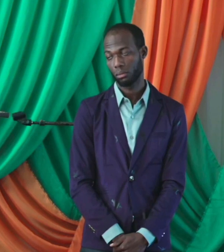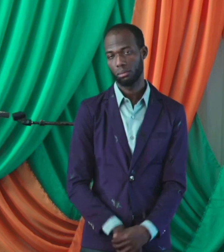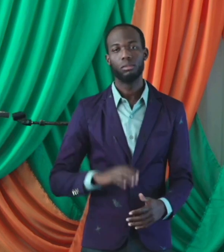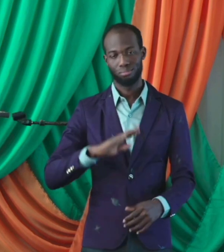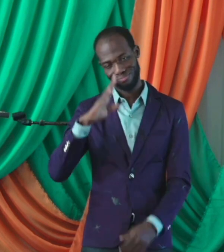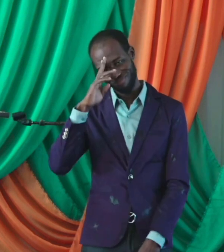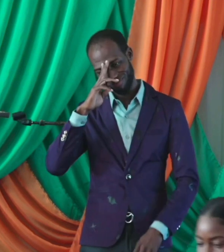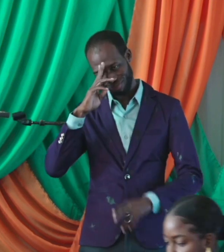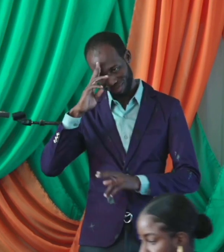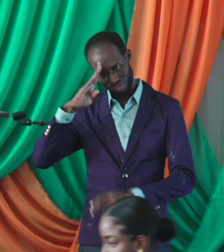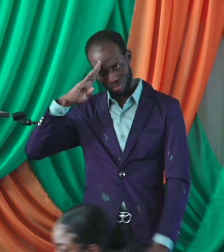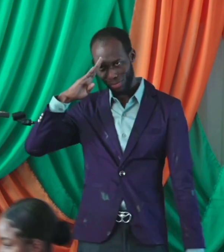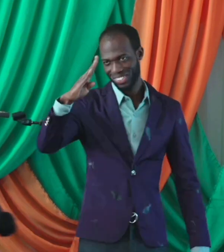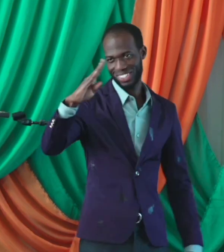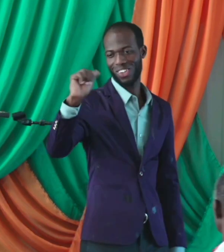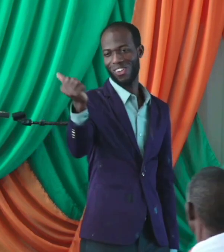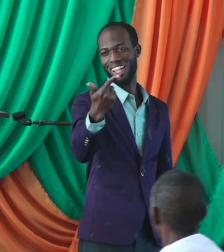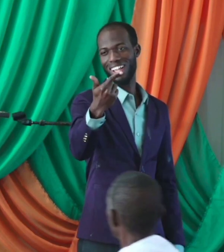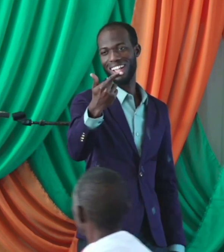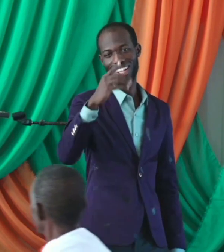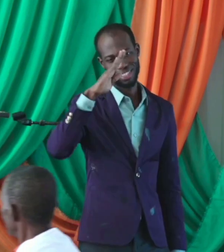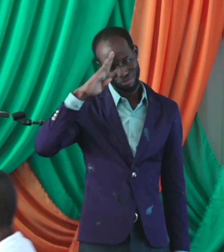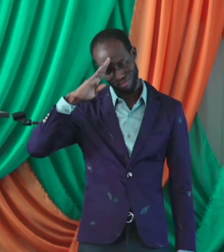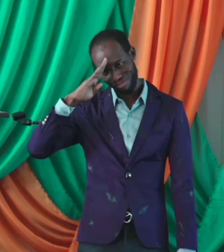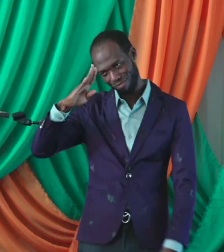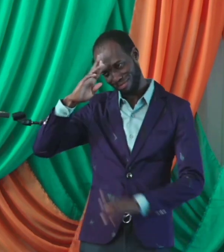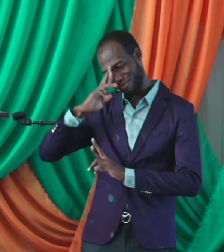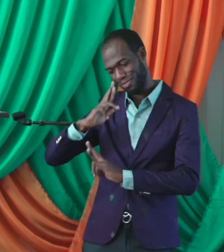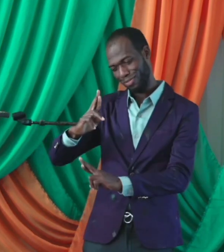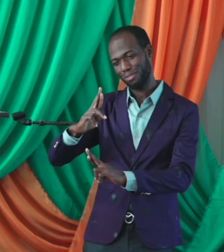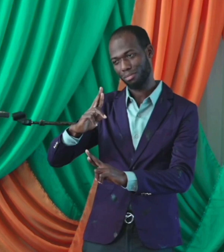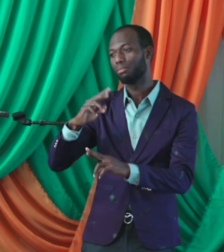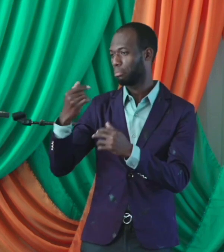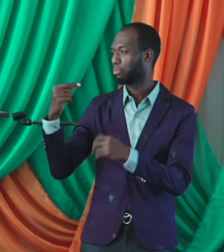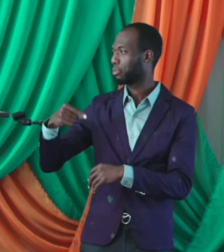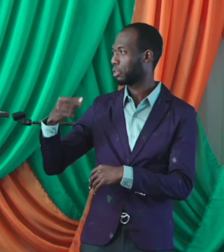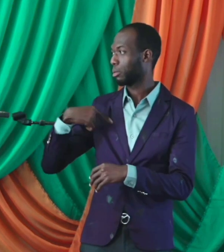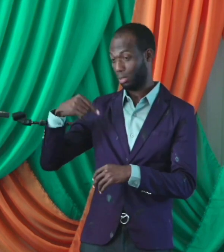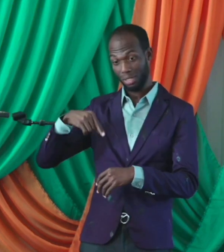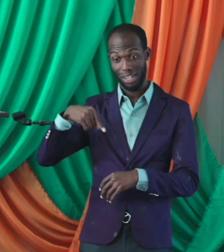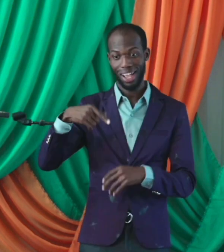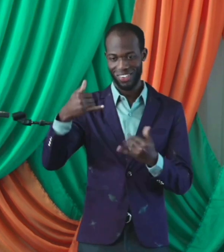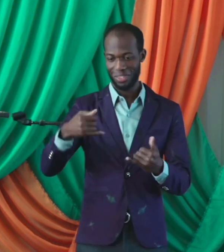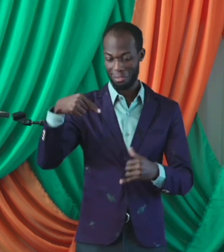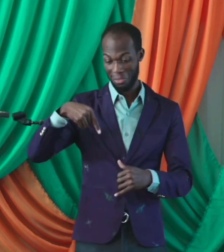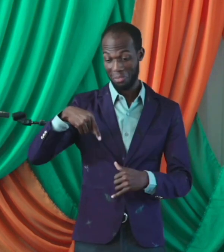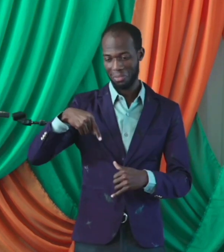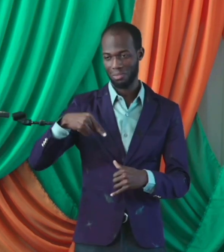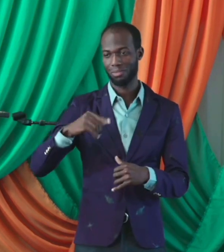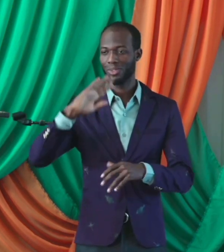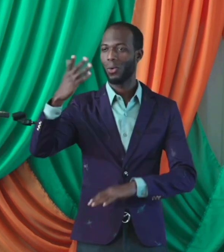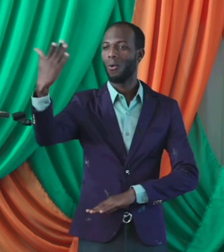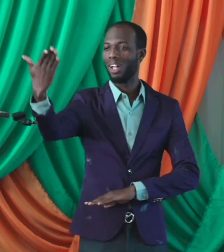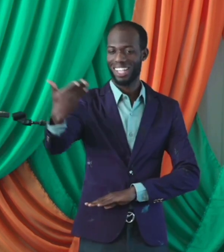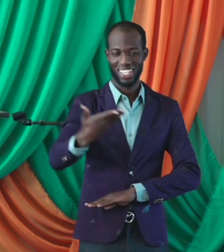On est tout le monde? On est, oui. Mais nous sommes là aujourd'hui. Nous sommes là tout.